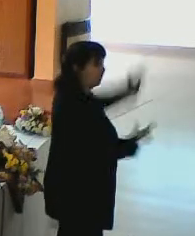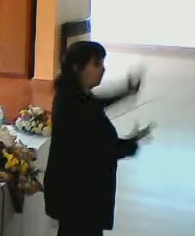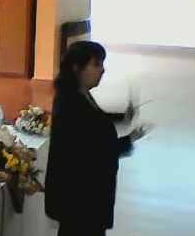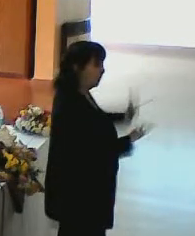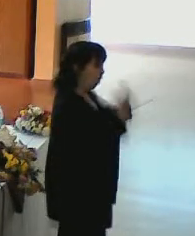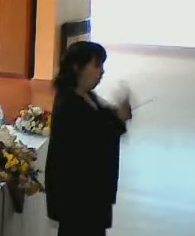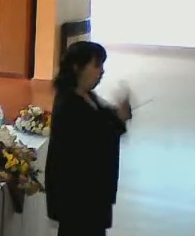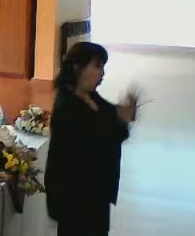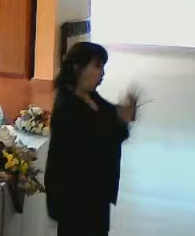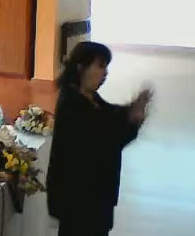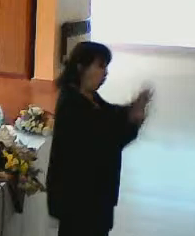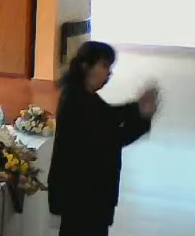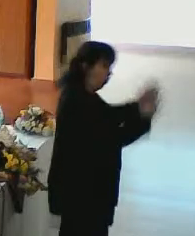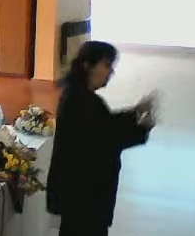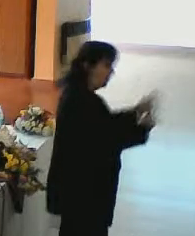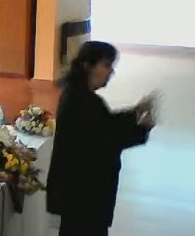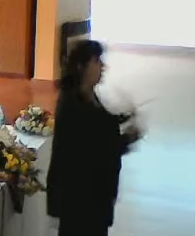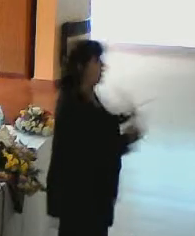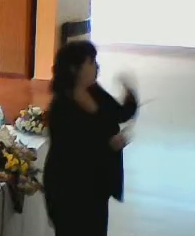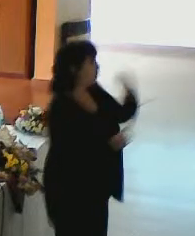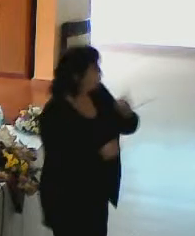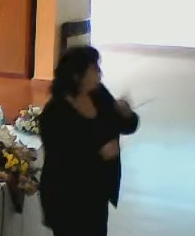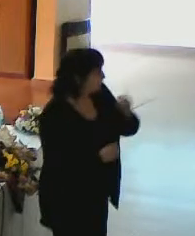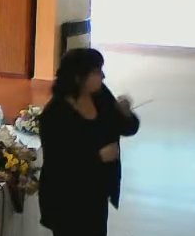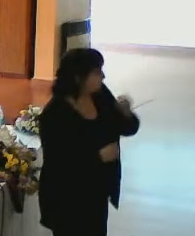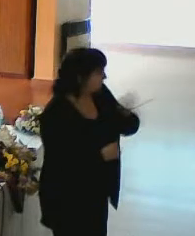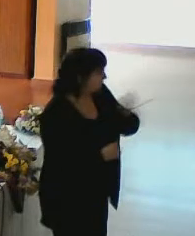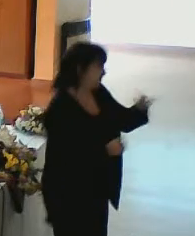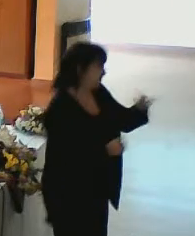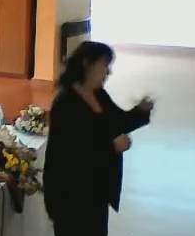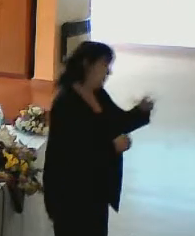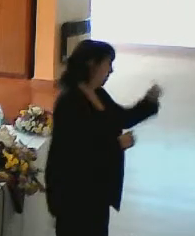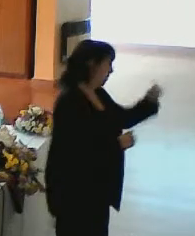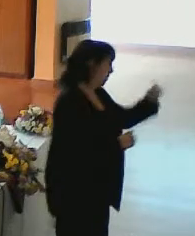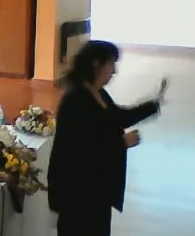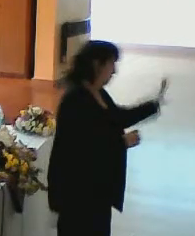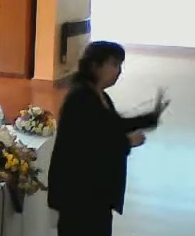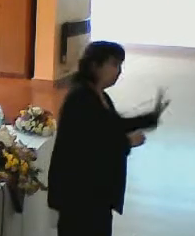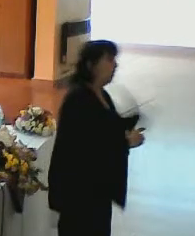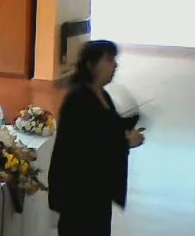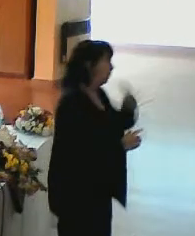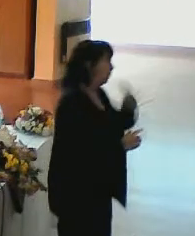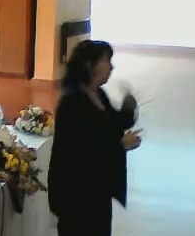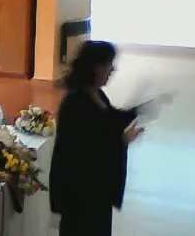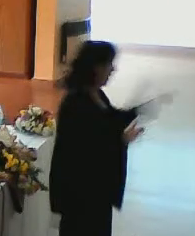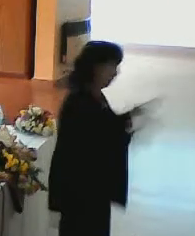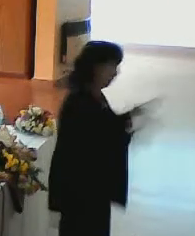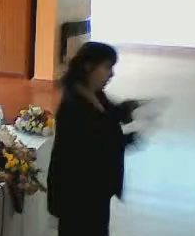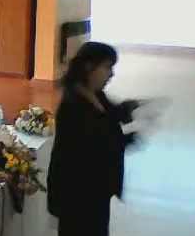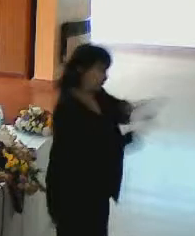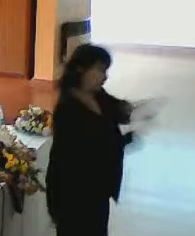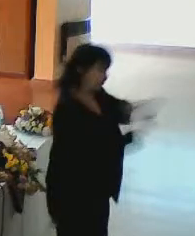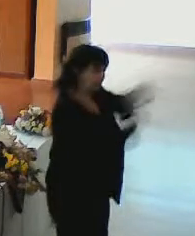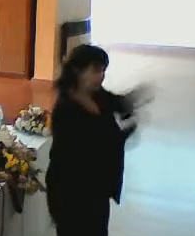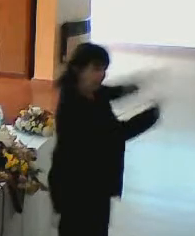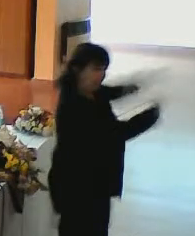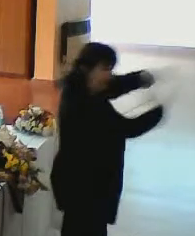la vez, sin saber qué es lo más importante y qué es lo menos importante. Entonces, tienden a hacer trabajos con muchos errores,